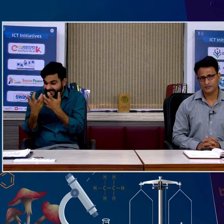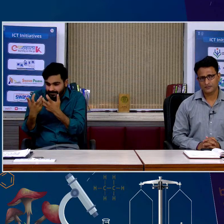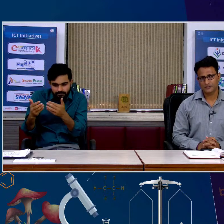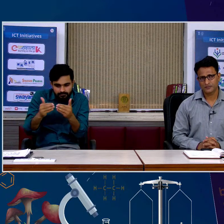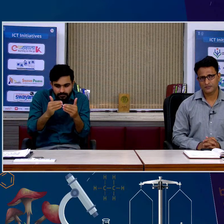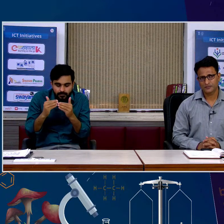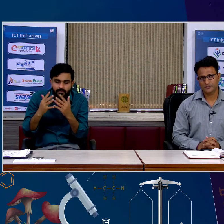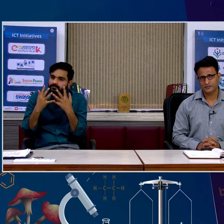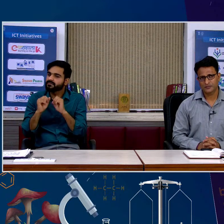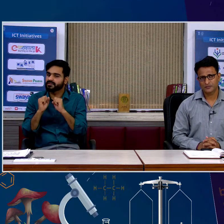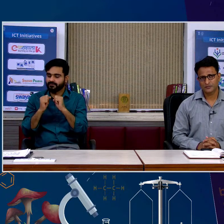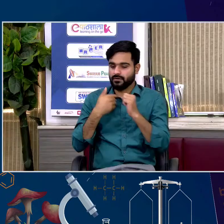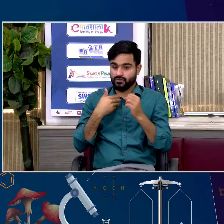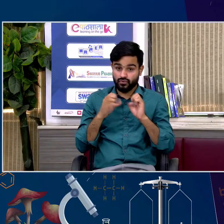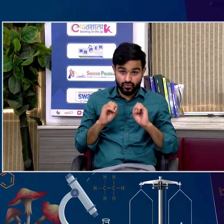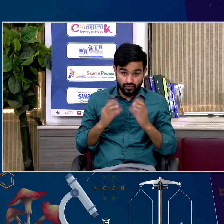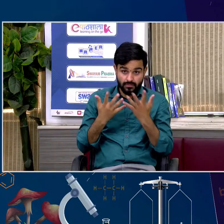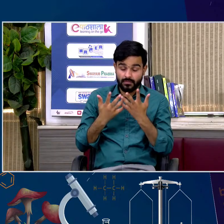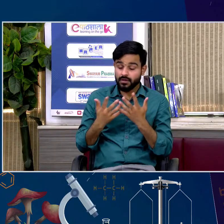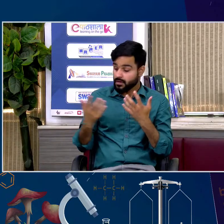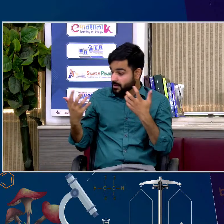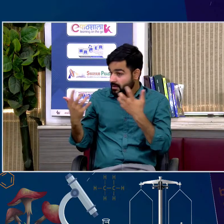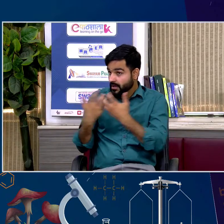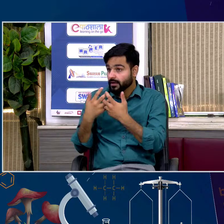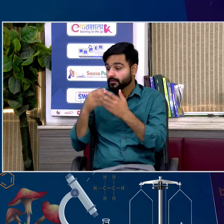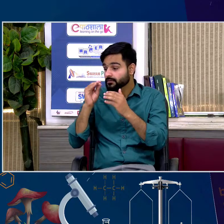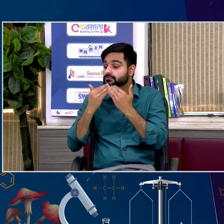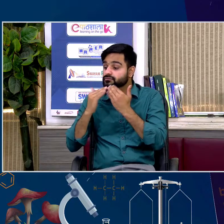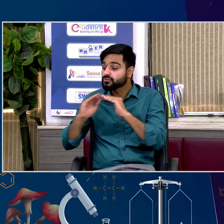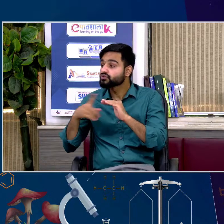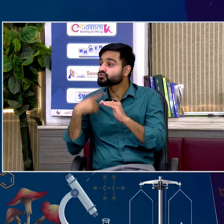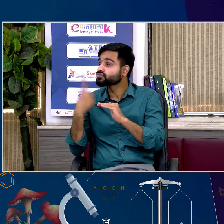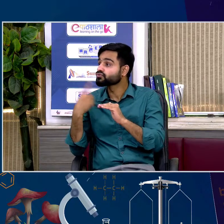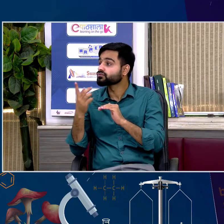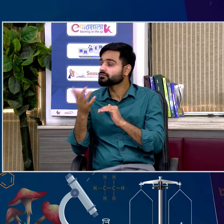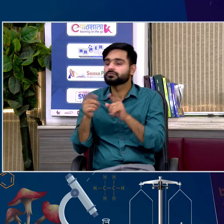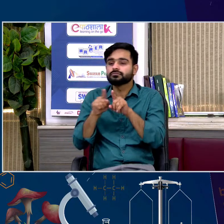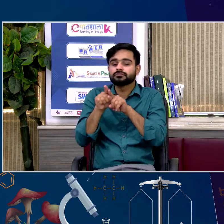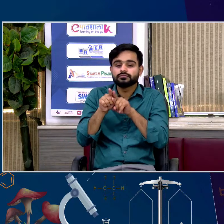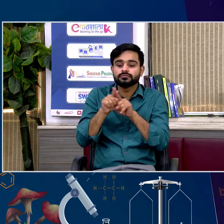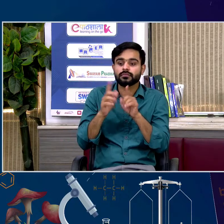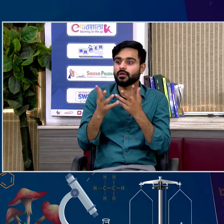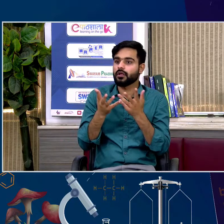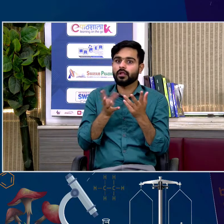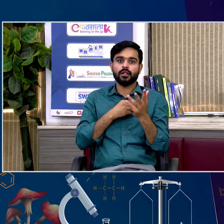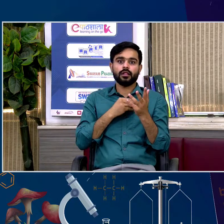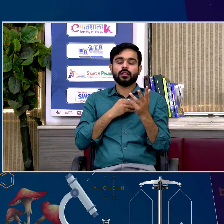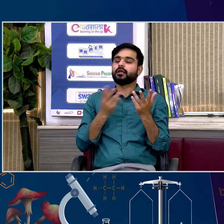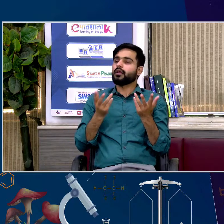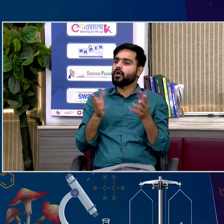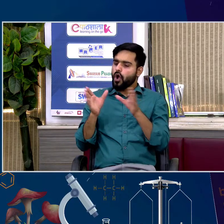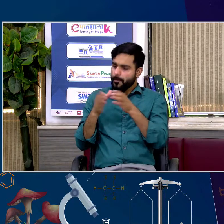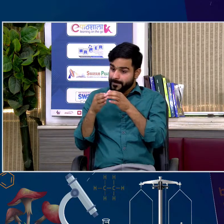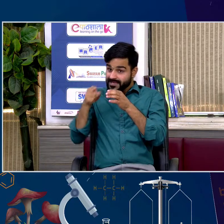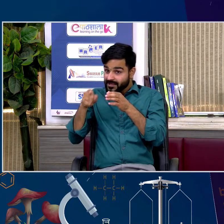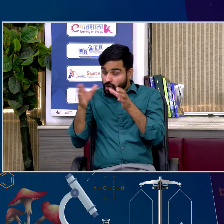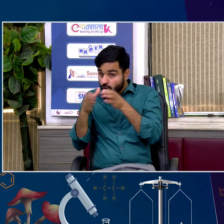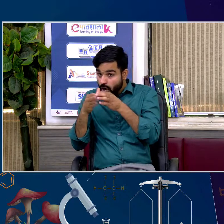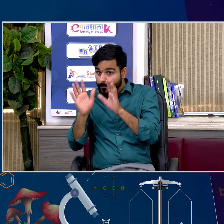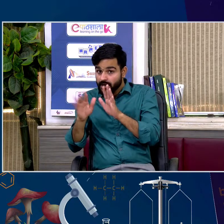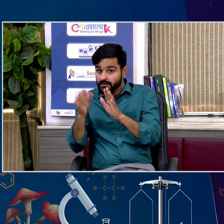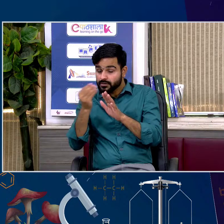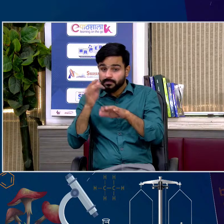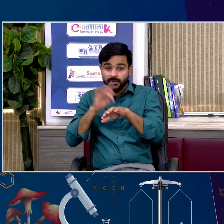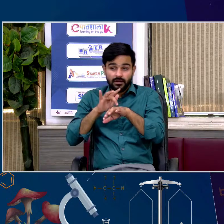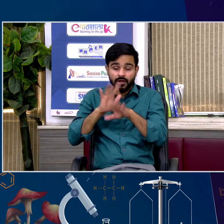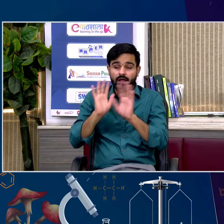यू वुड वांट टू स्टार्ट विथ इंटरैक्टिंग विथ समबडी हु इज लाइक, मैं बोल रही थी, एक पीयर बॉडी के साथ में जो थोड़ा सा